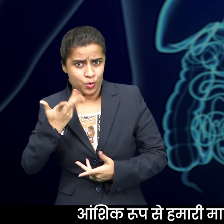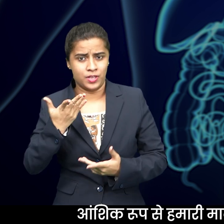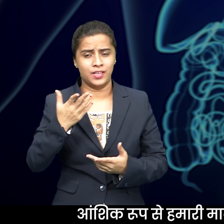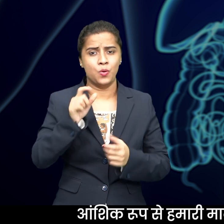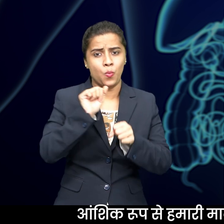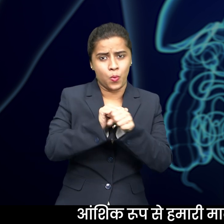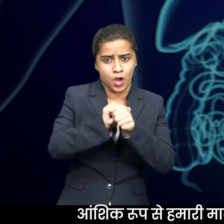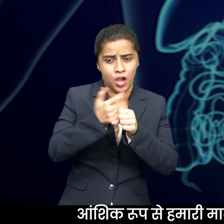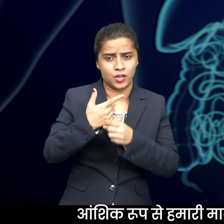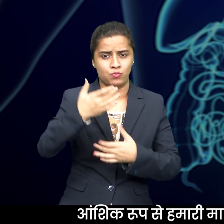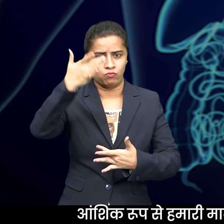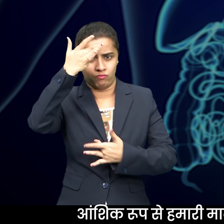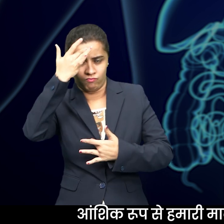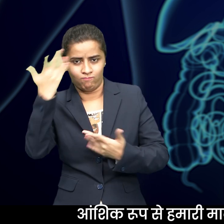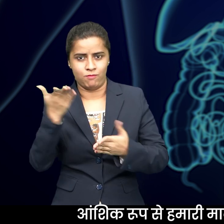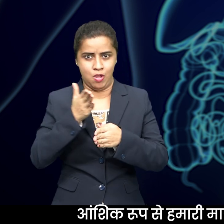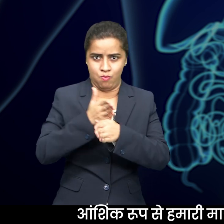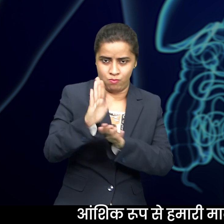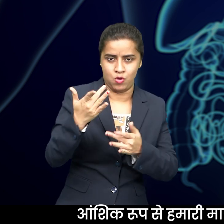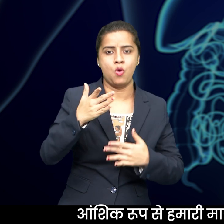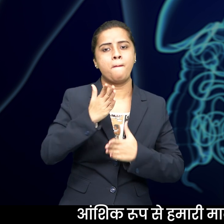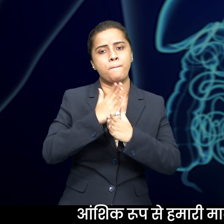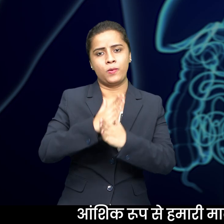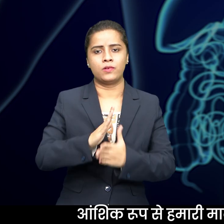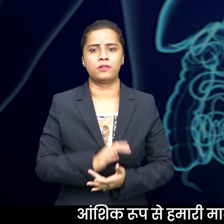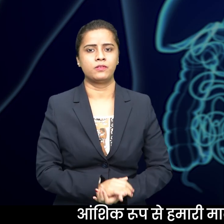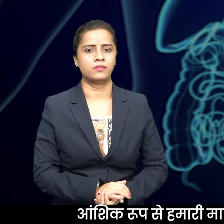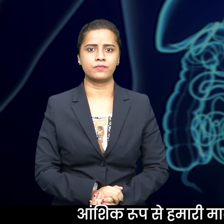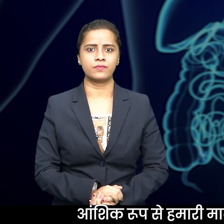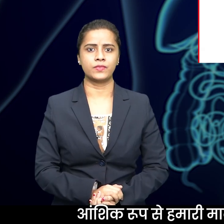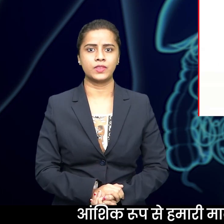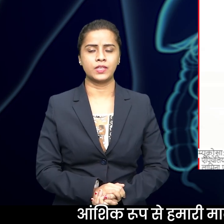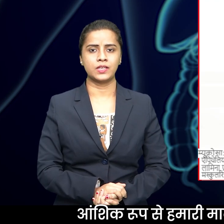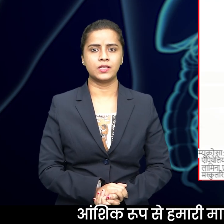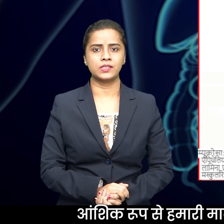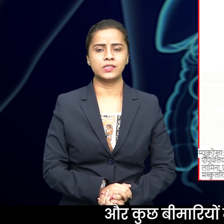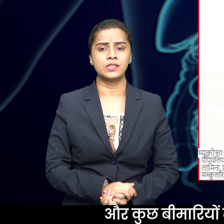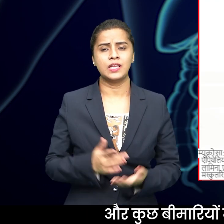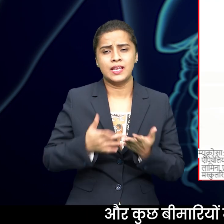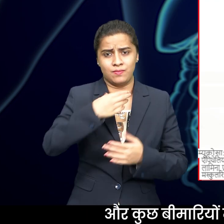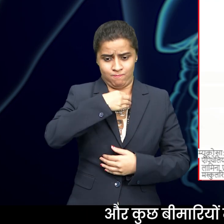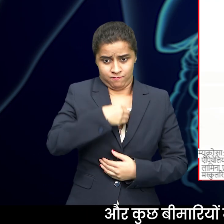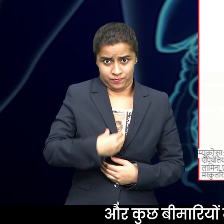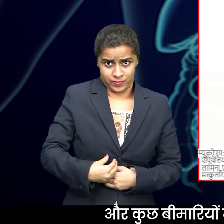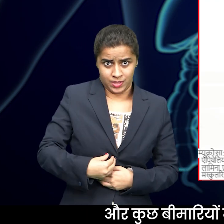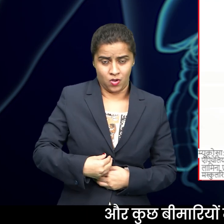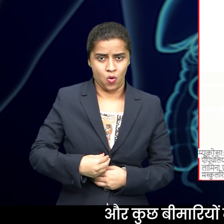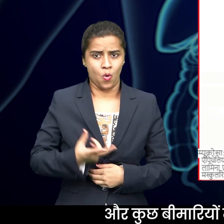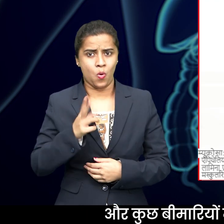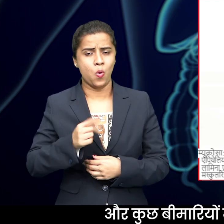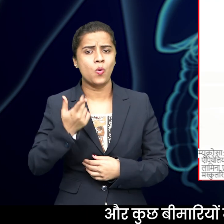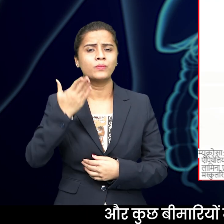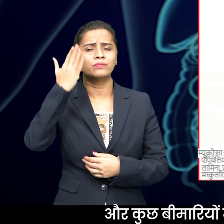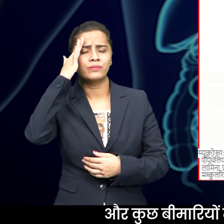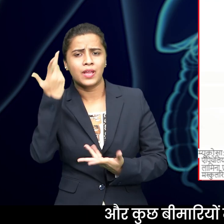है। आंशिक रूप से हमारा मानसिक स्थिति को निर्धारित करता है और कुछ बीमारियों